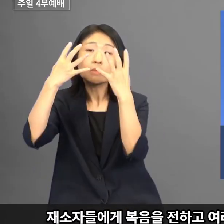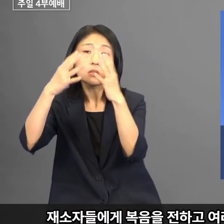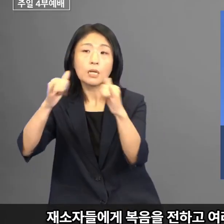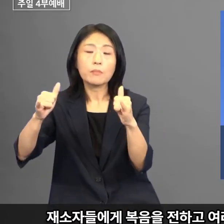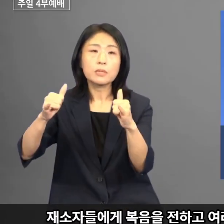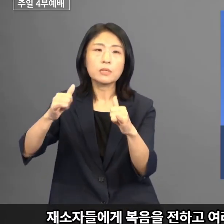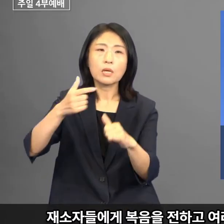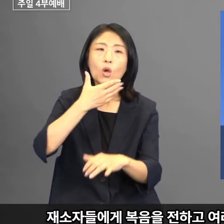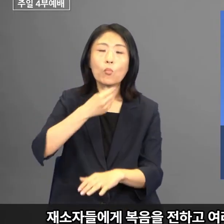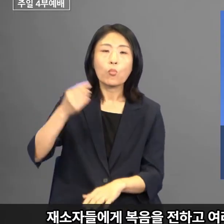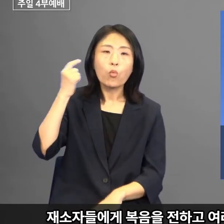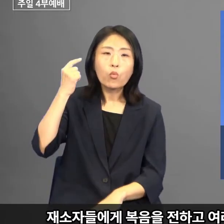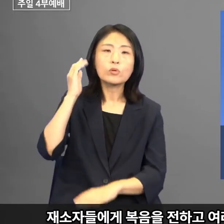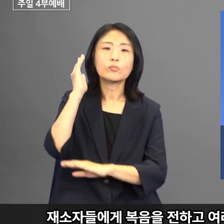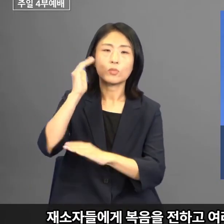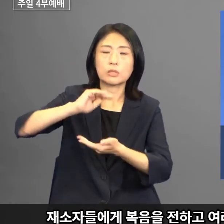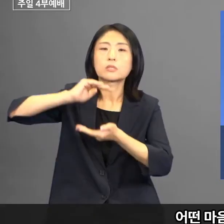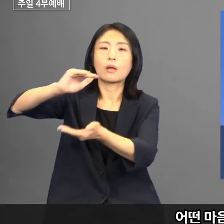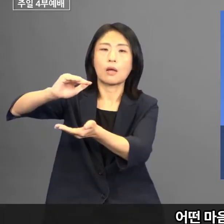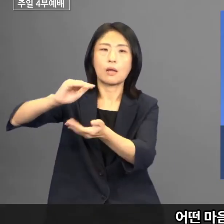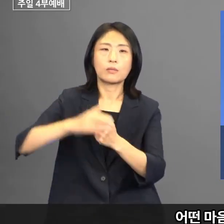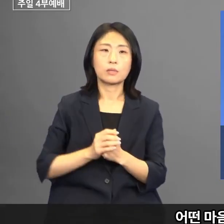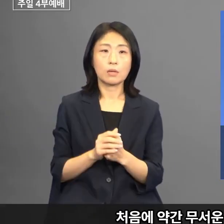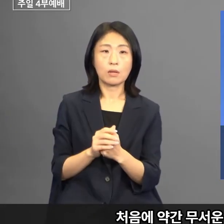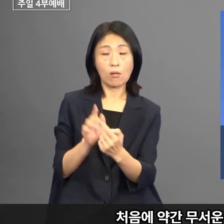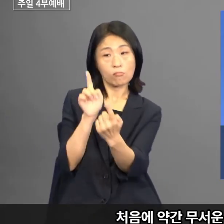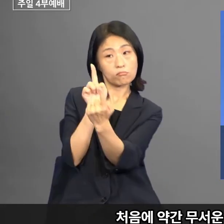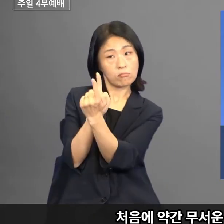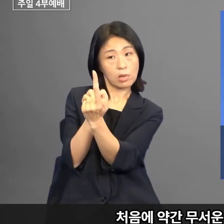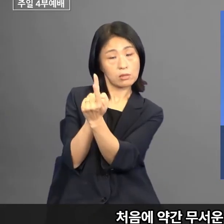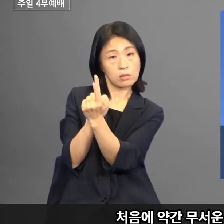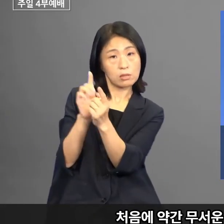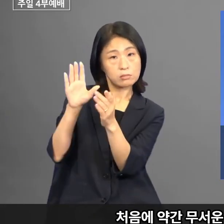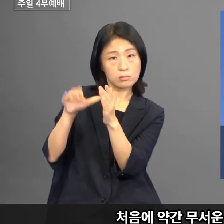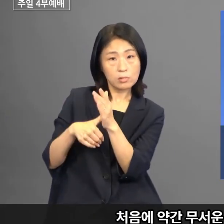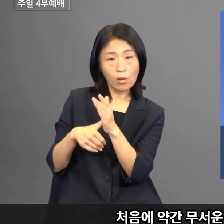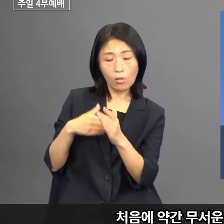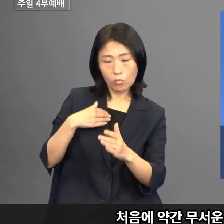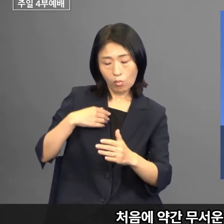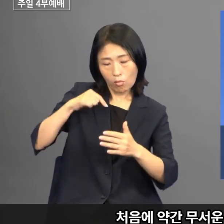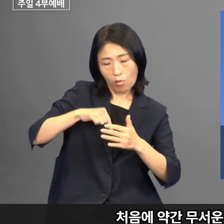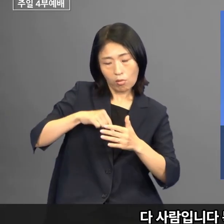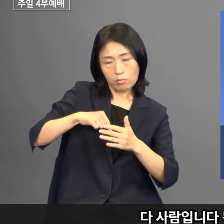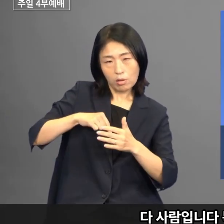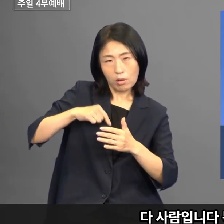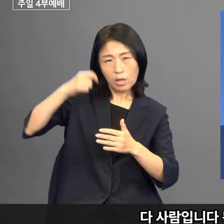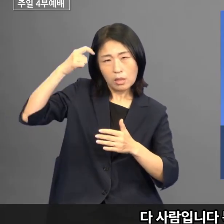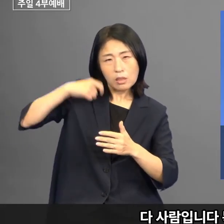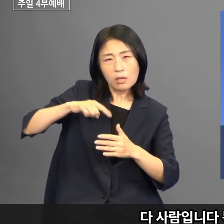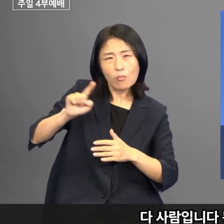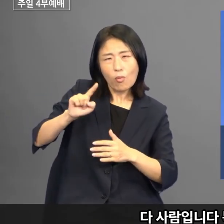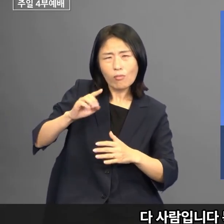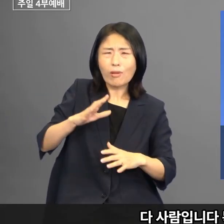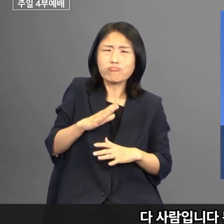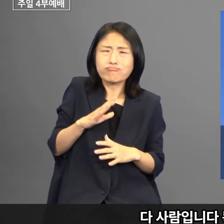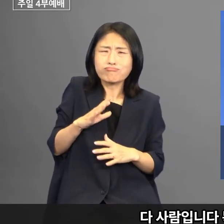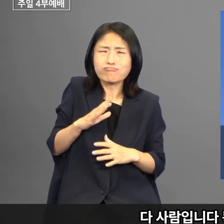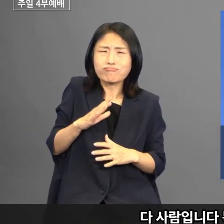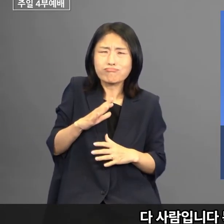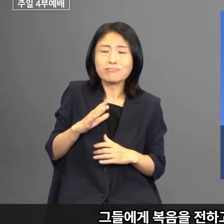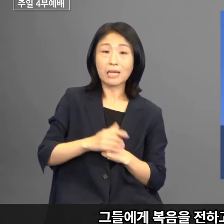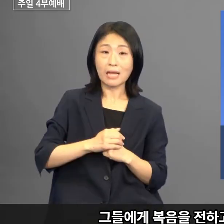교도소에 재소자분들 만나면요, 어떤 마음이 드세요? 처음에 약간 무서운 마음이 들 수 있잖아요. 다 사람입니다. 똑같이